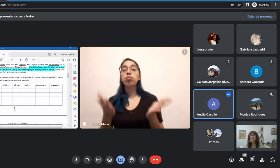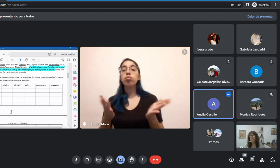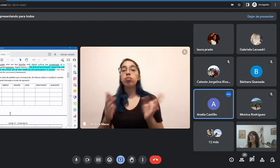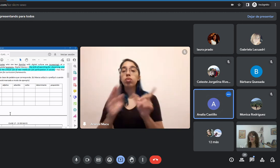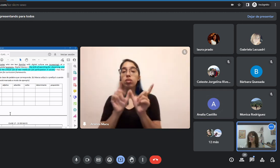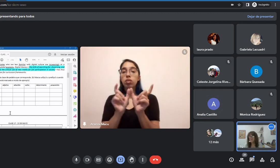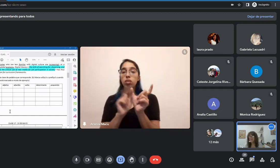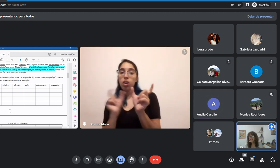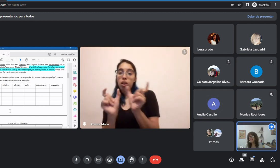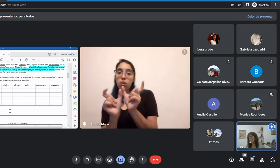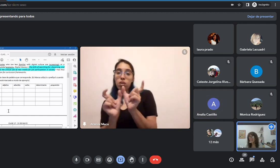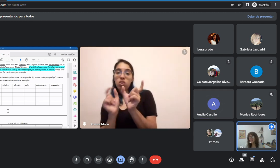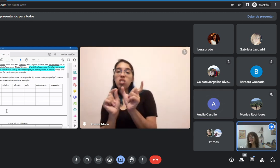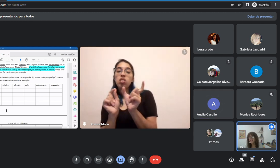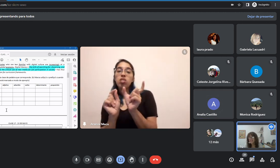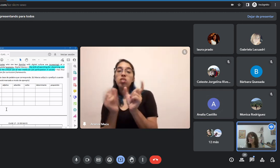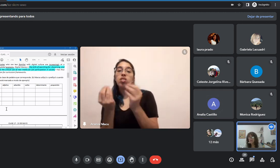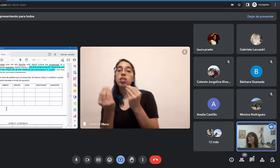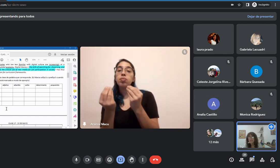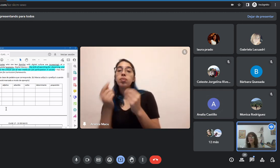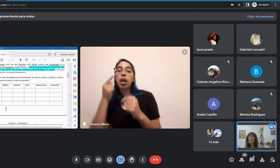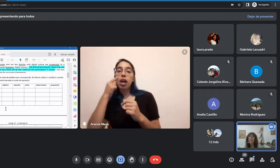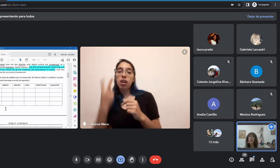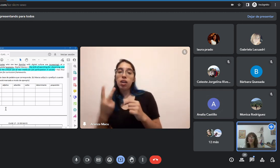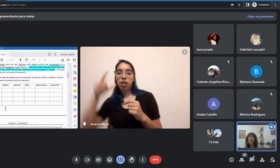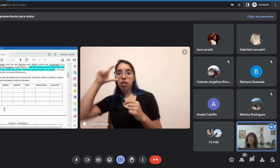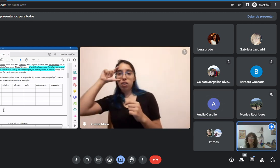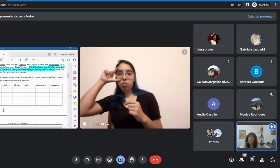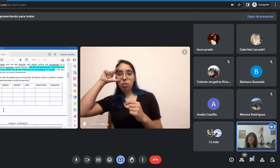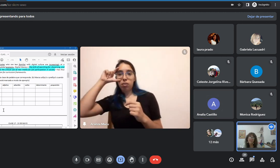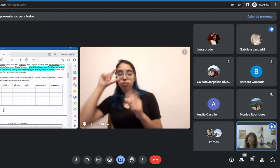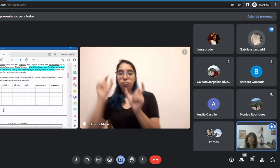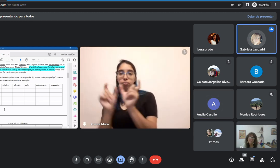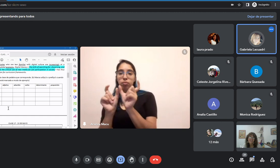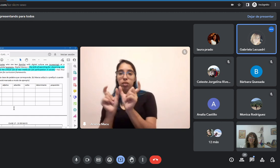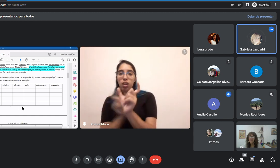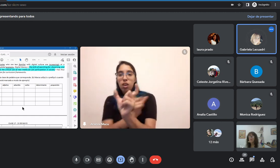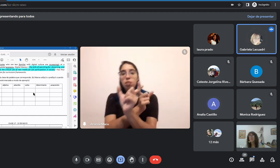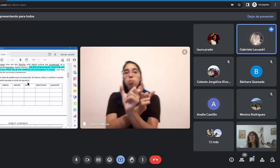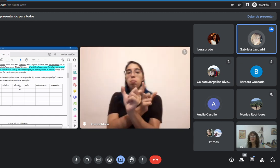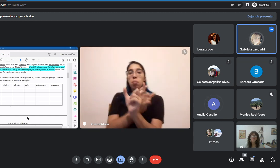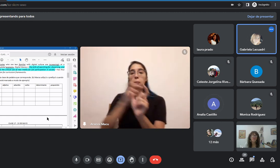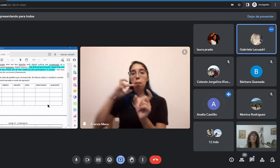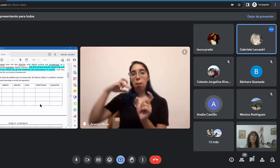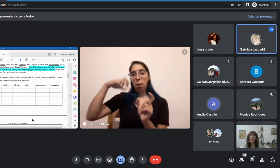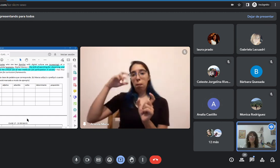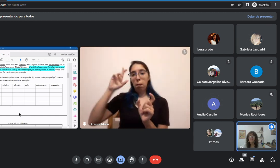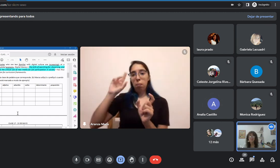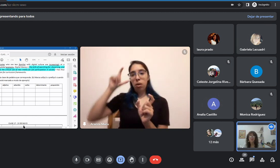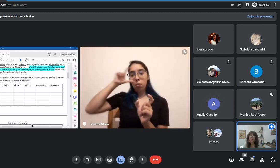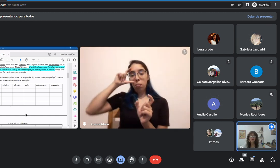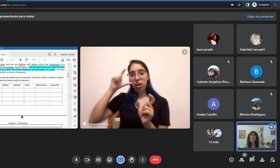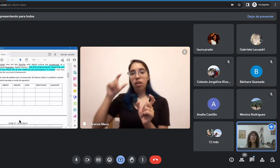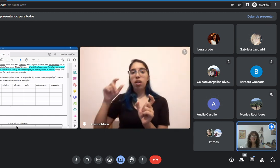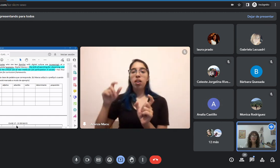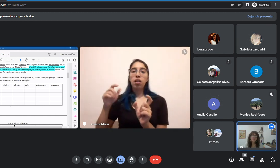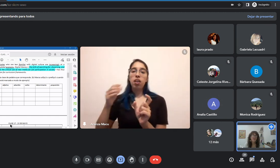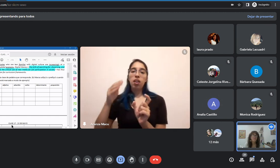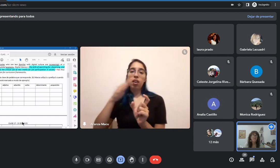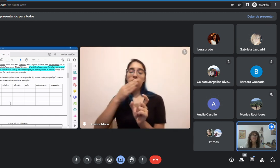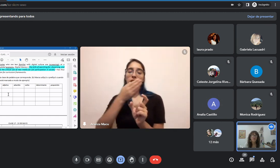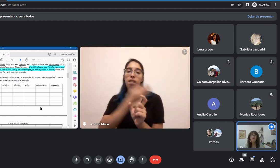Ibe. Fíjense que en realidad también tiene prefijo, que es inter, ¿sí? ¿Sí? Pero bueno, no los vimos, esto no es